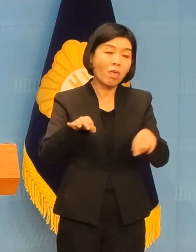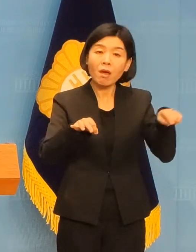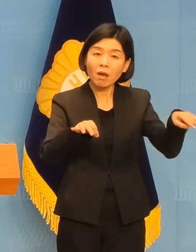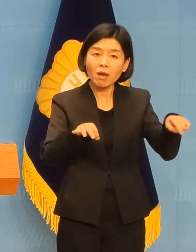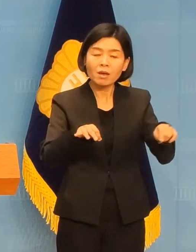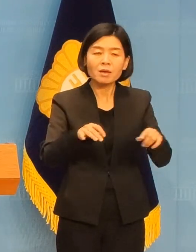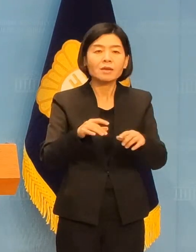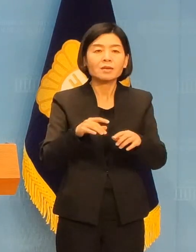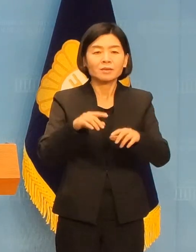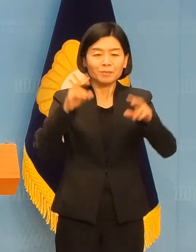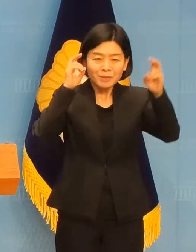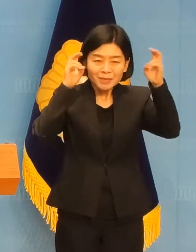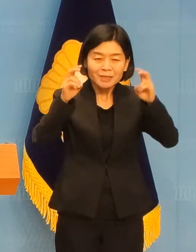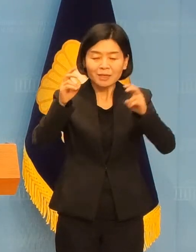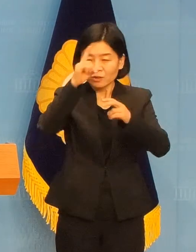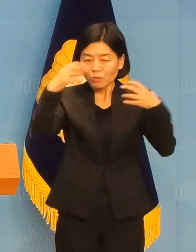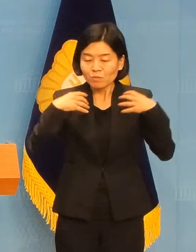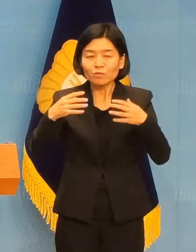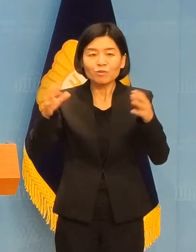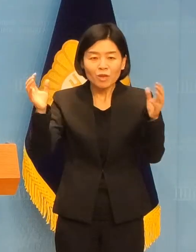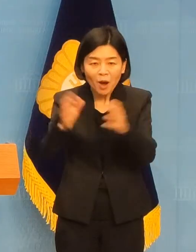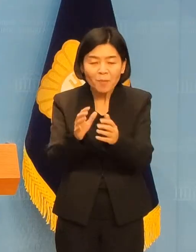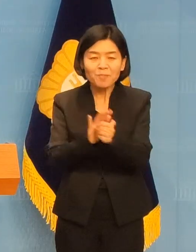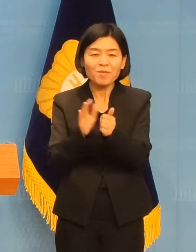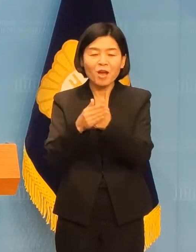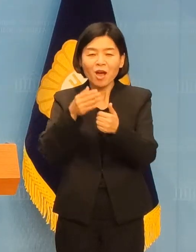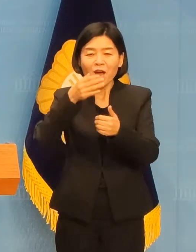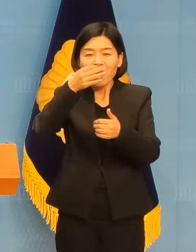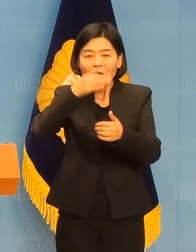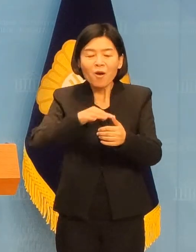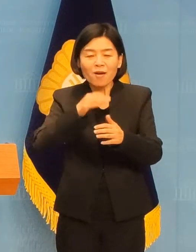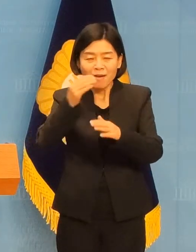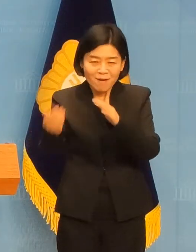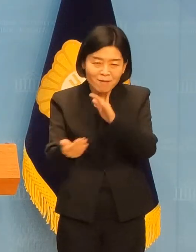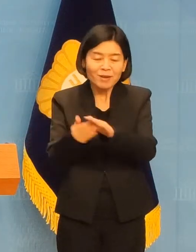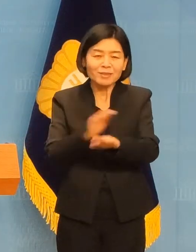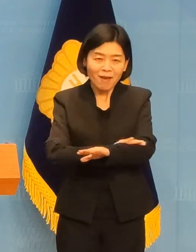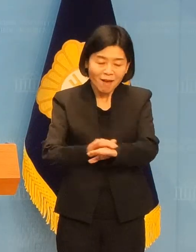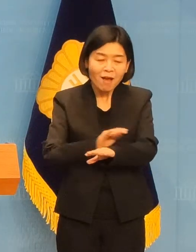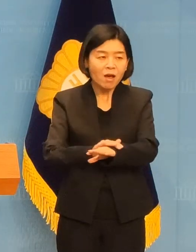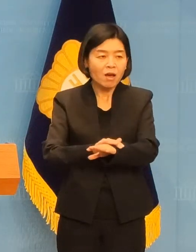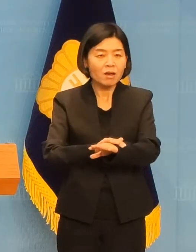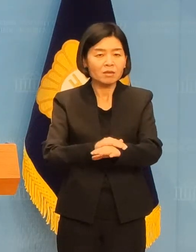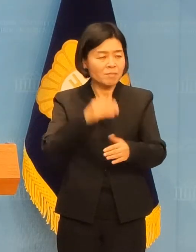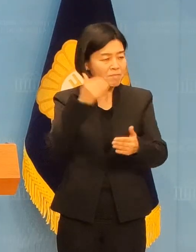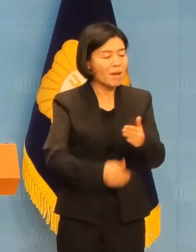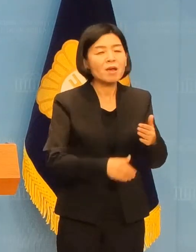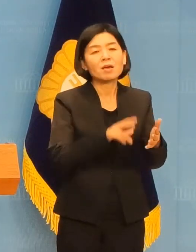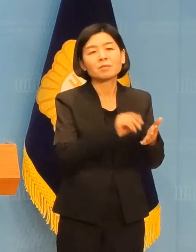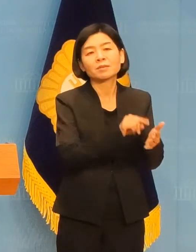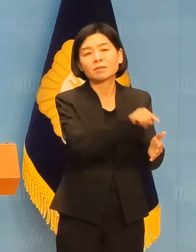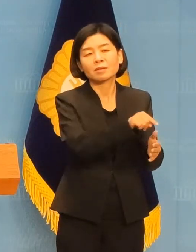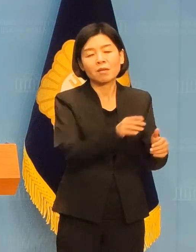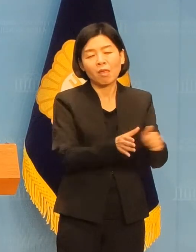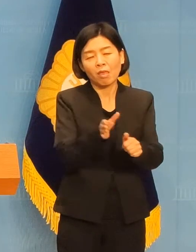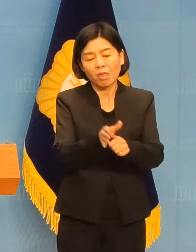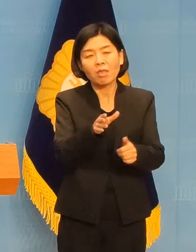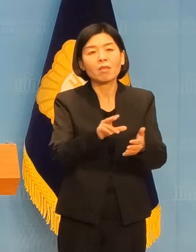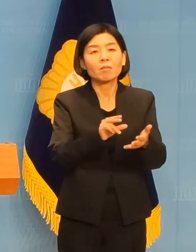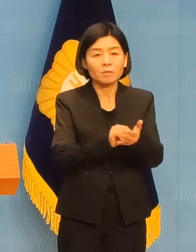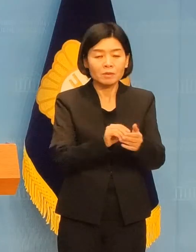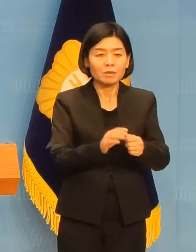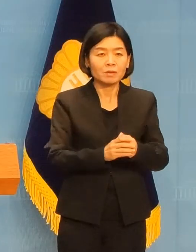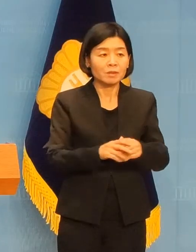성과를 깎아내리려는 얄팍한 정치 공세에 불과합니다. 지금 우리에게 필요한 것은